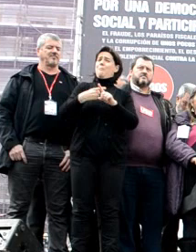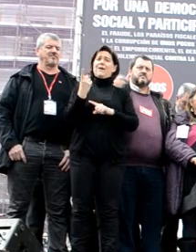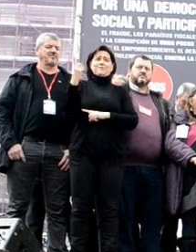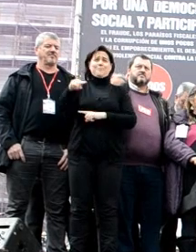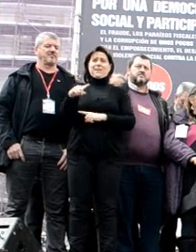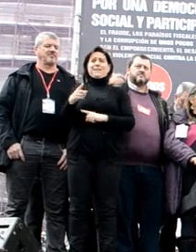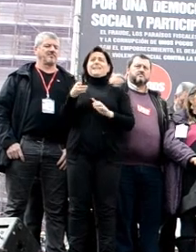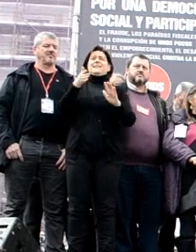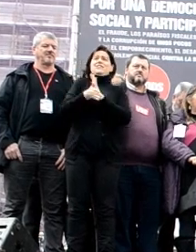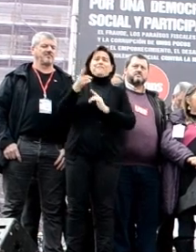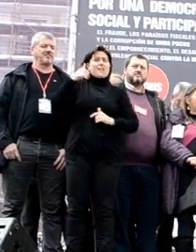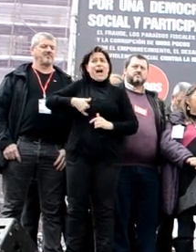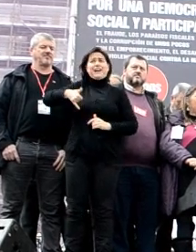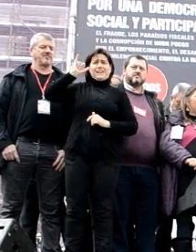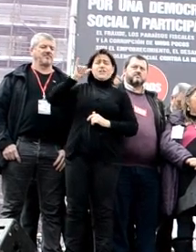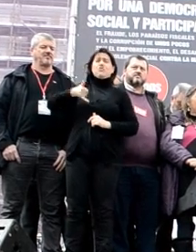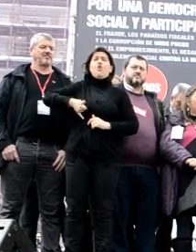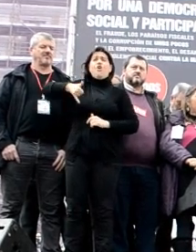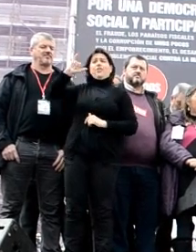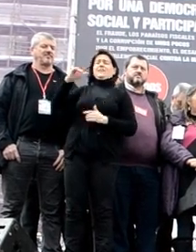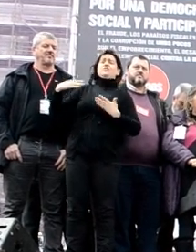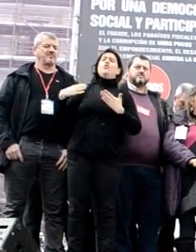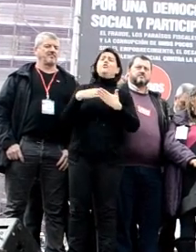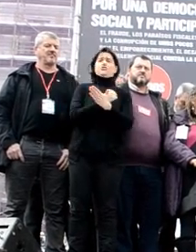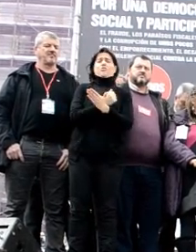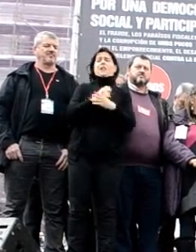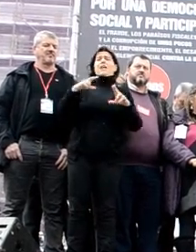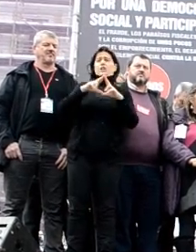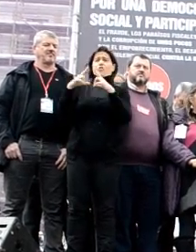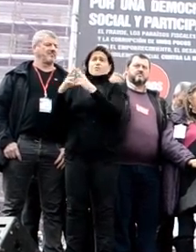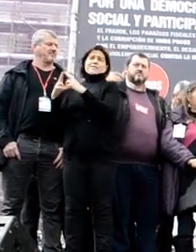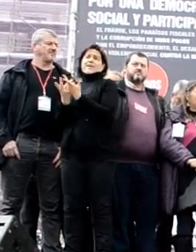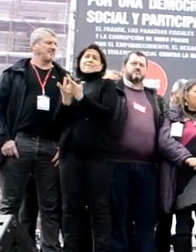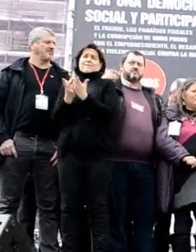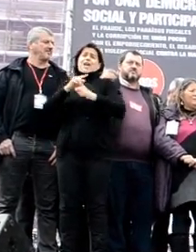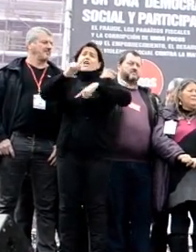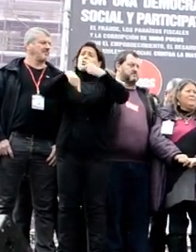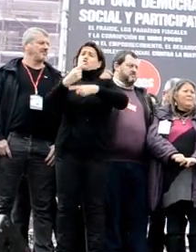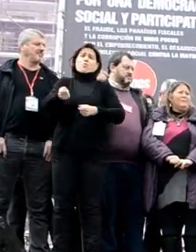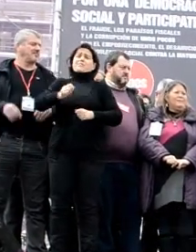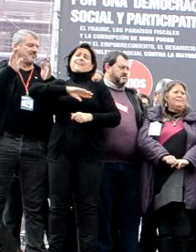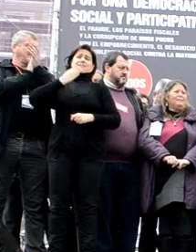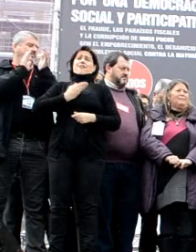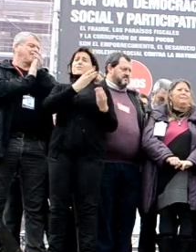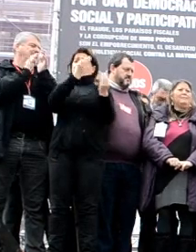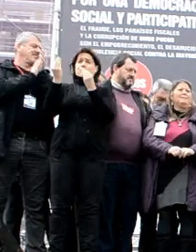un riesgo cierto de fractura social de imprevisibles consecuencias.